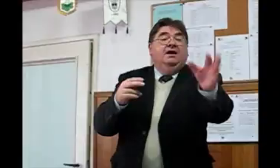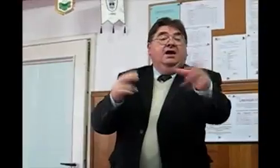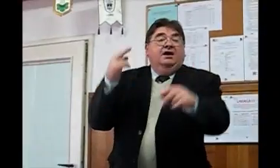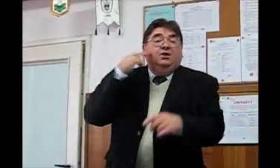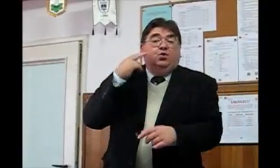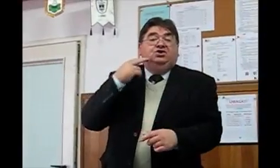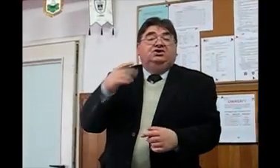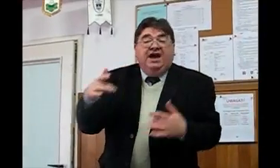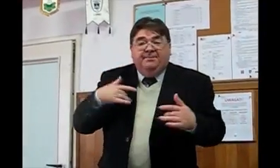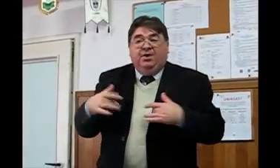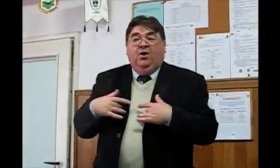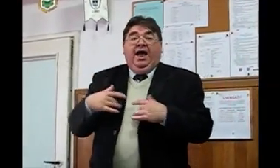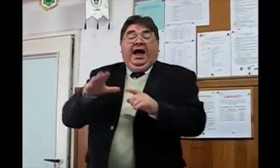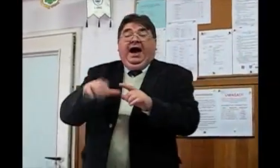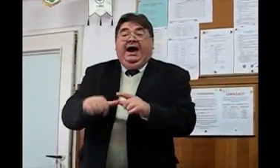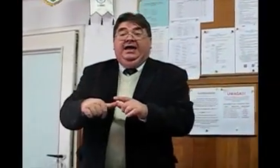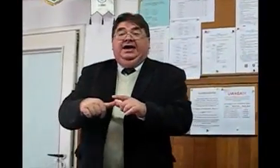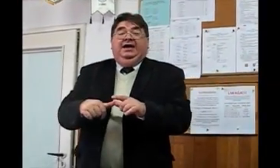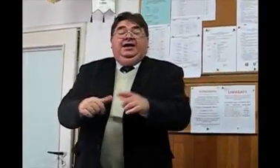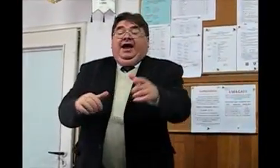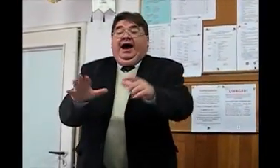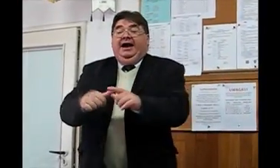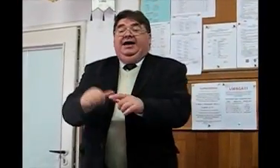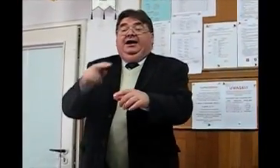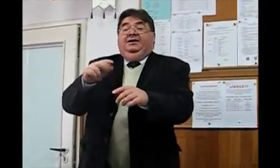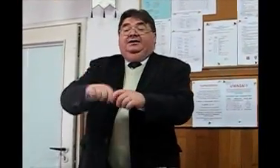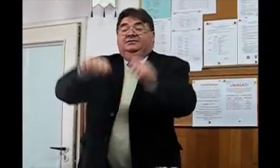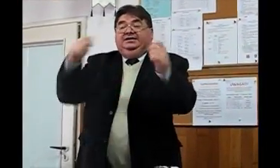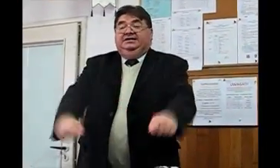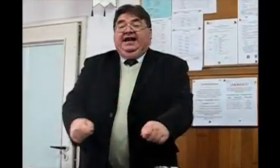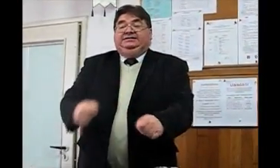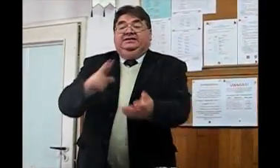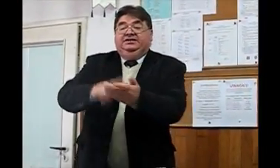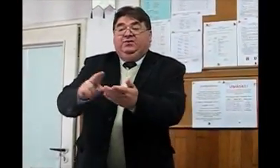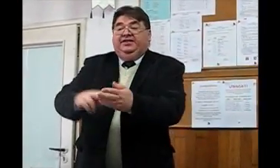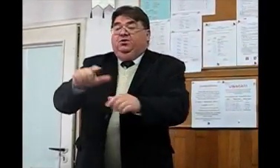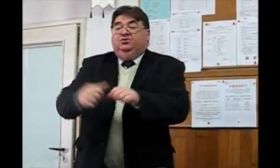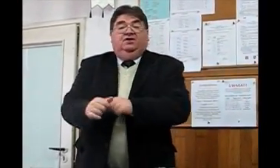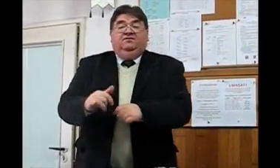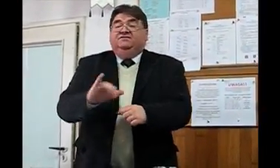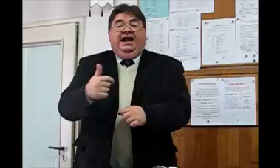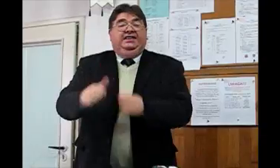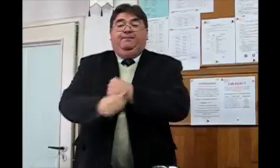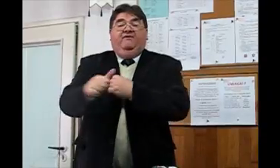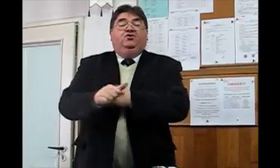I głosy siedzą, ale rezygnacja ze składek konsultacyjnych powoduje, że